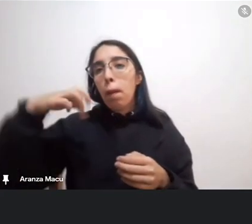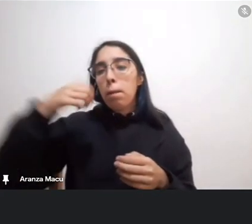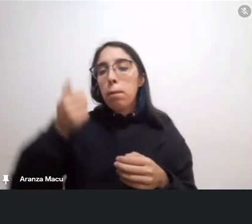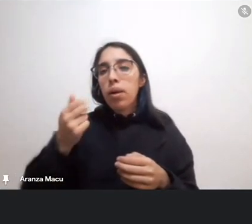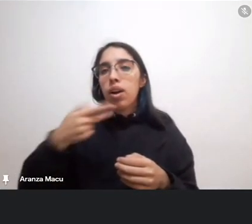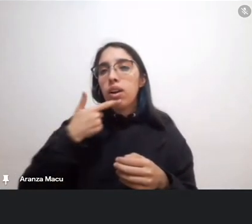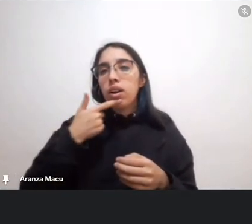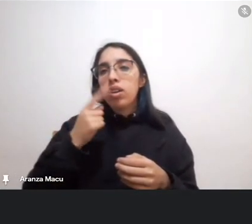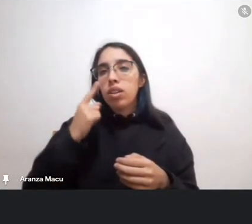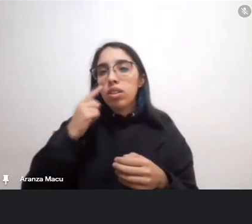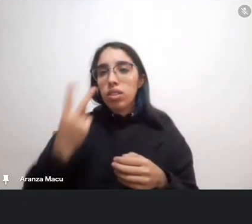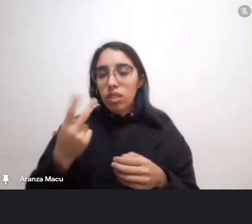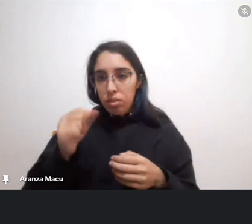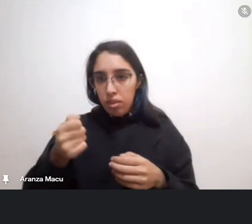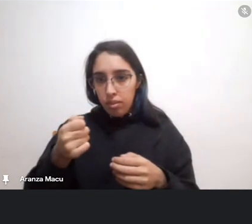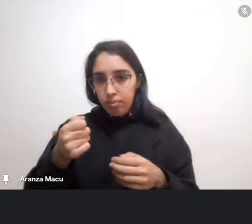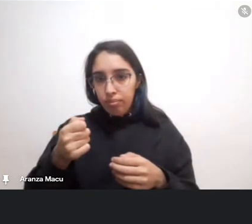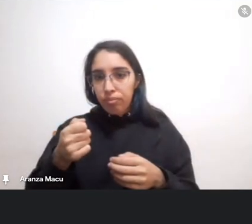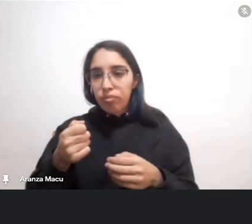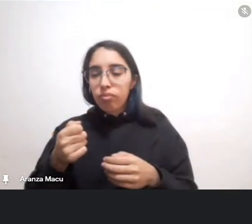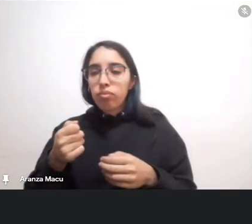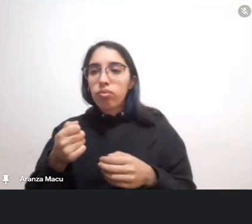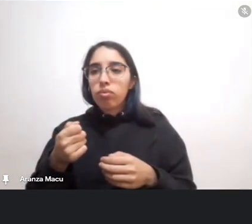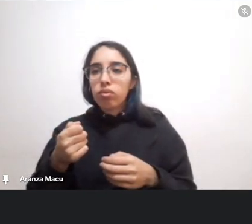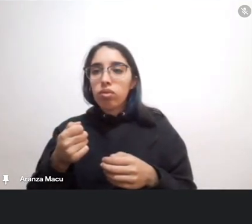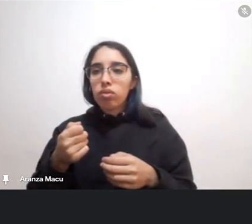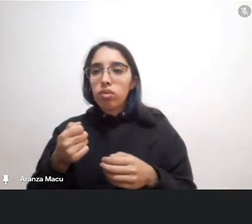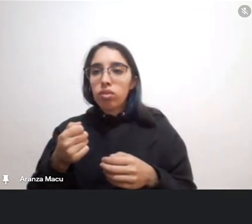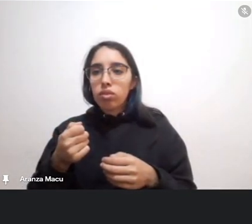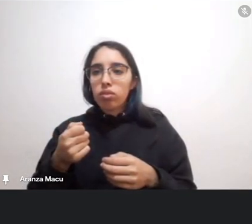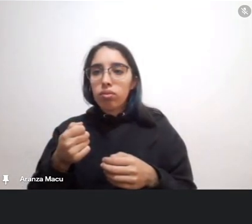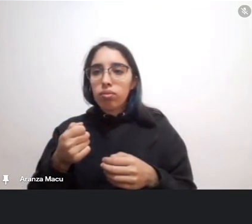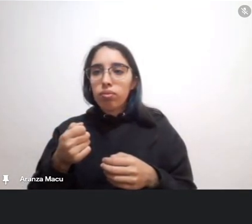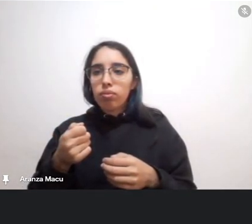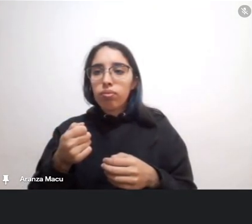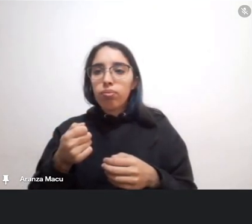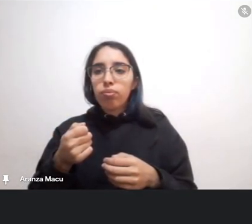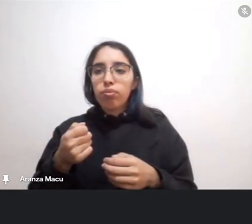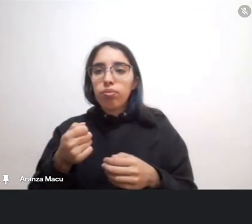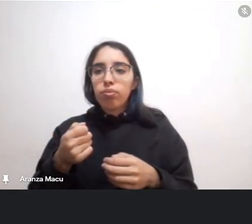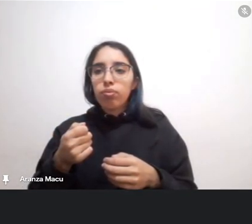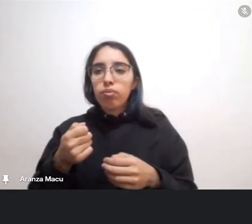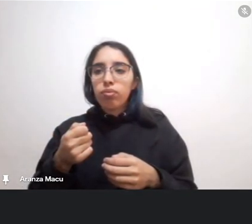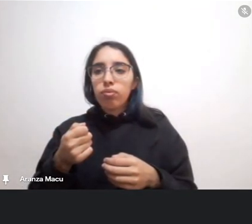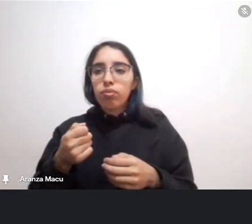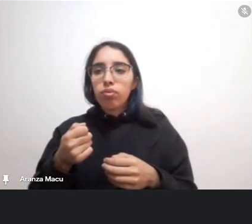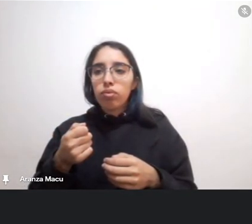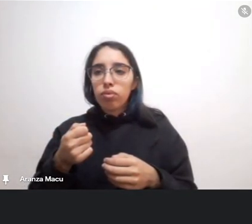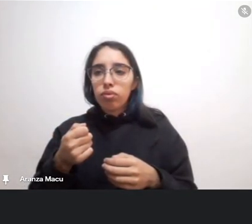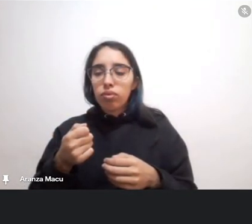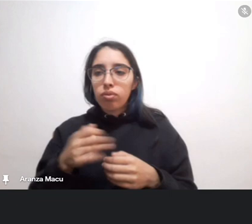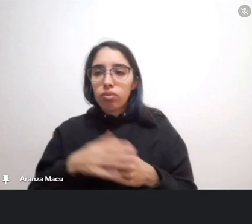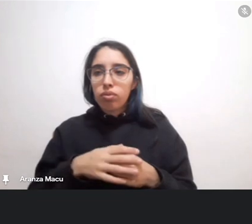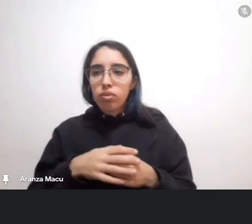Entonces no estamos diciendo quién no ha beneficiado, sino que no ha sido beneficiado,